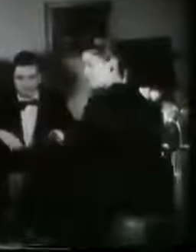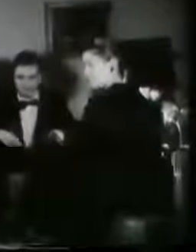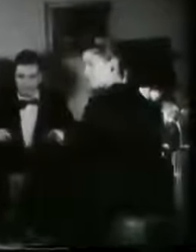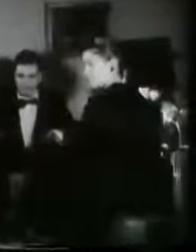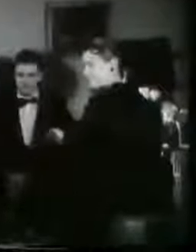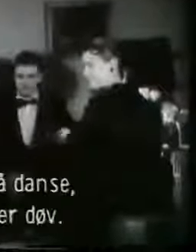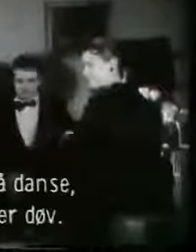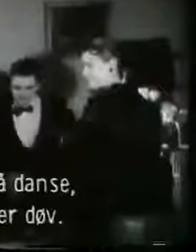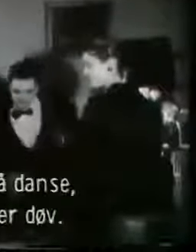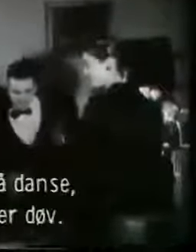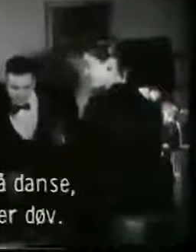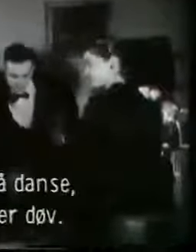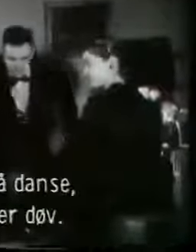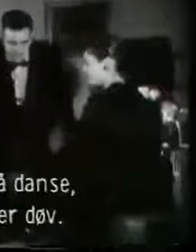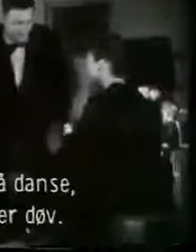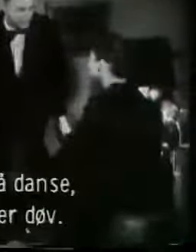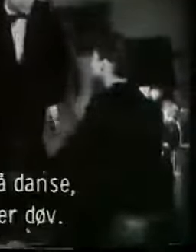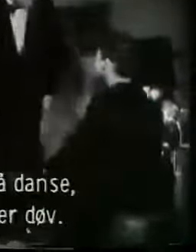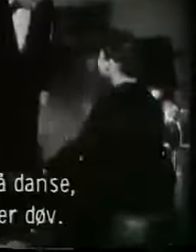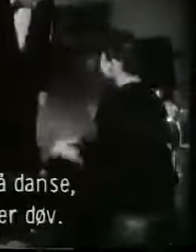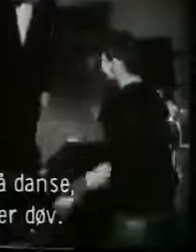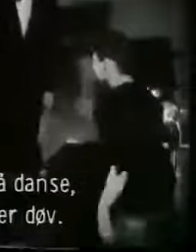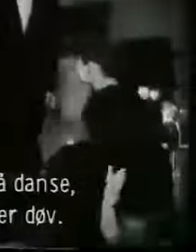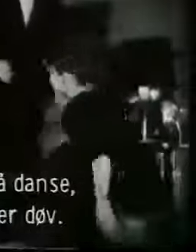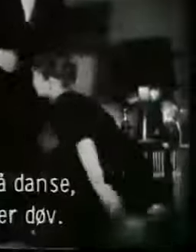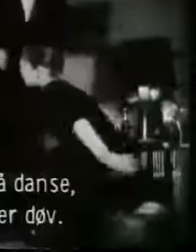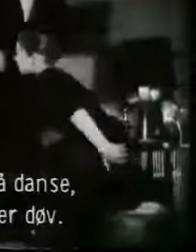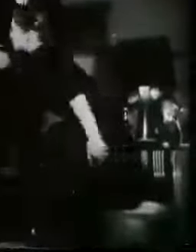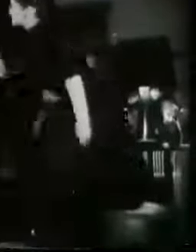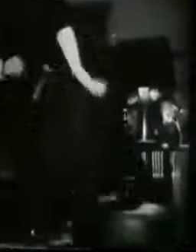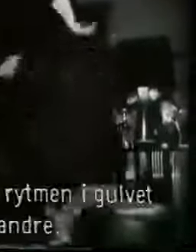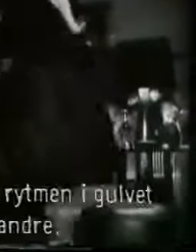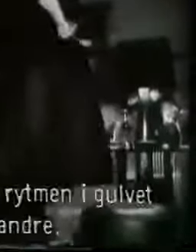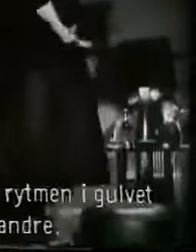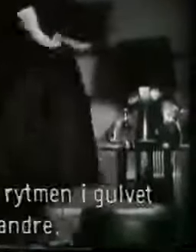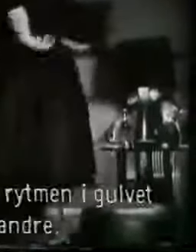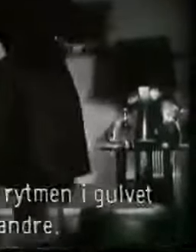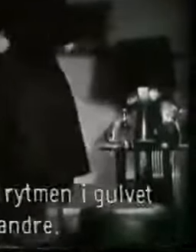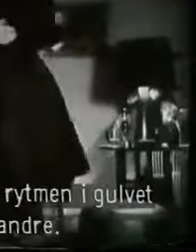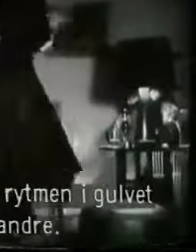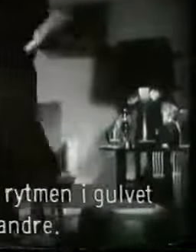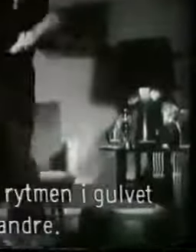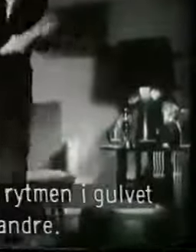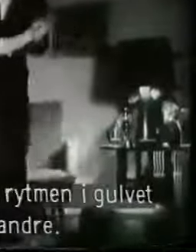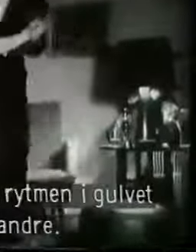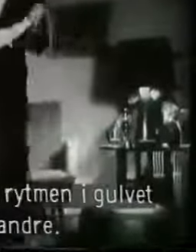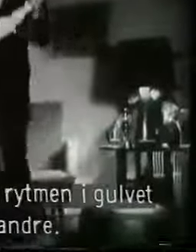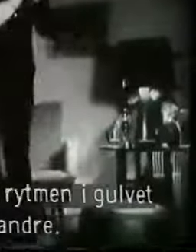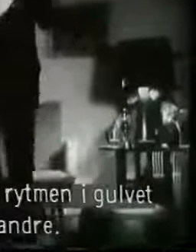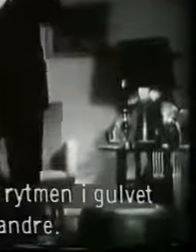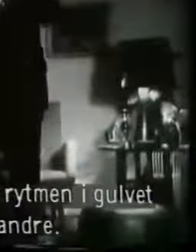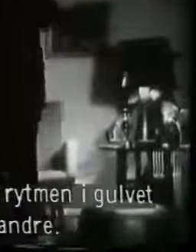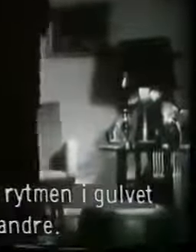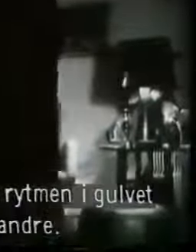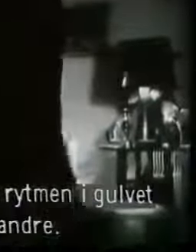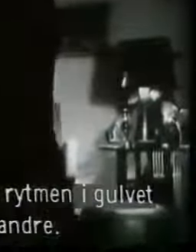Man kan skam danse, også når man er død. Mange gange kan man mærke rytmen i gulvet, og ellers kan man finde den ved at se på de